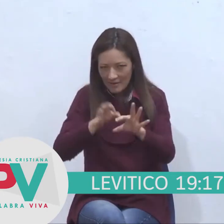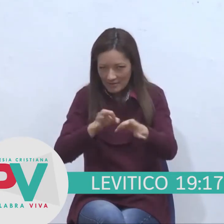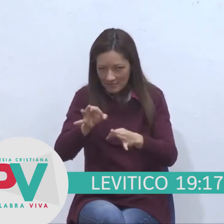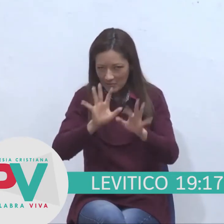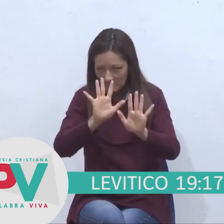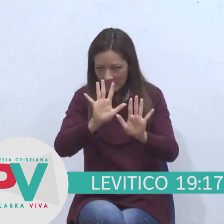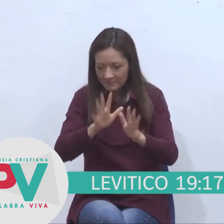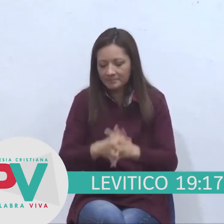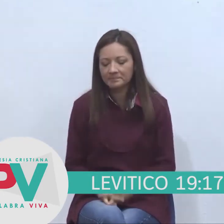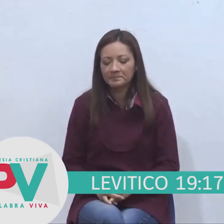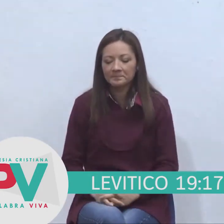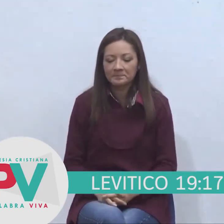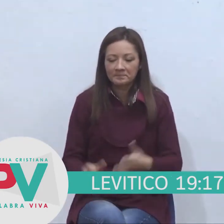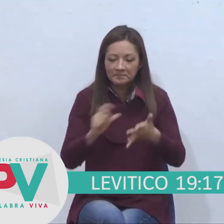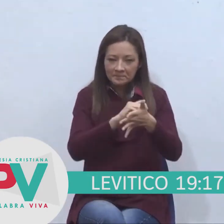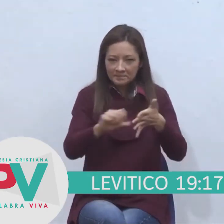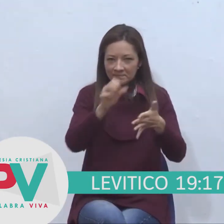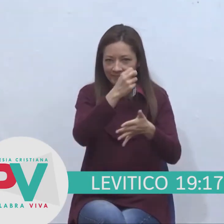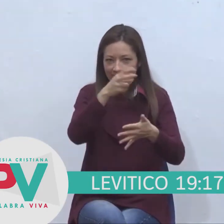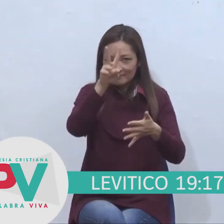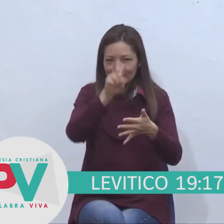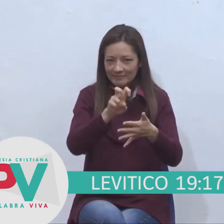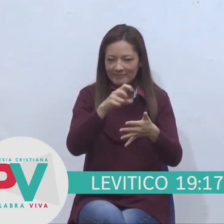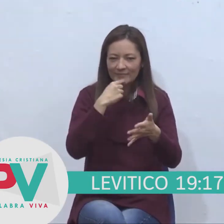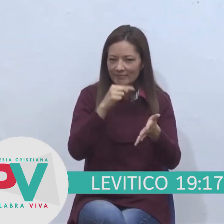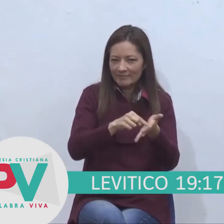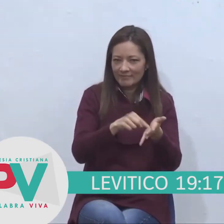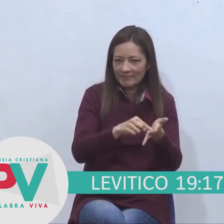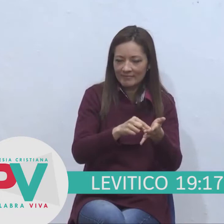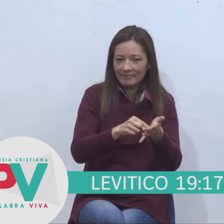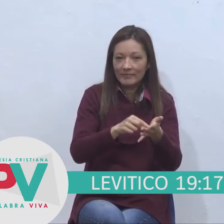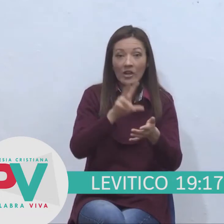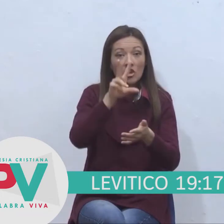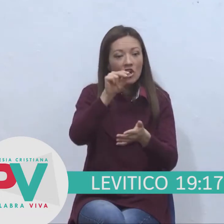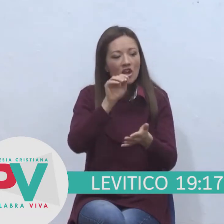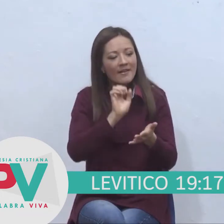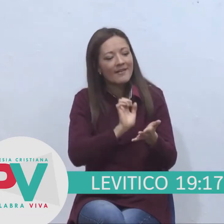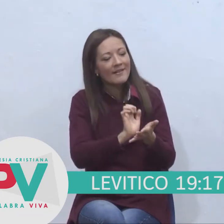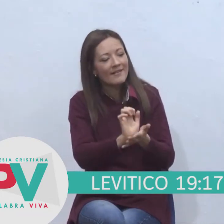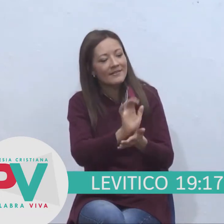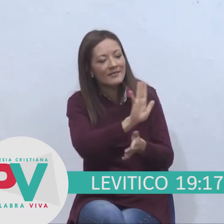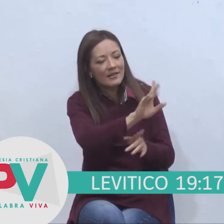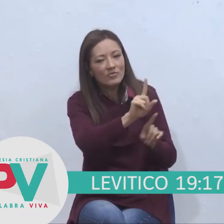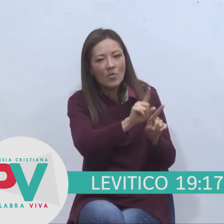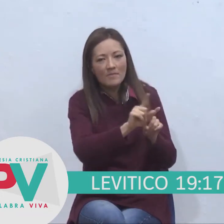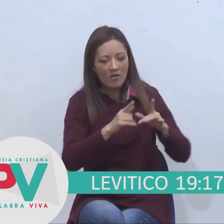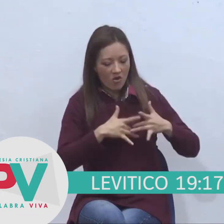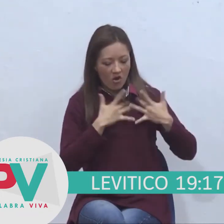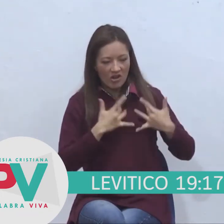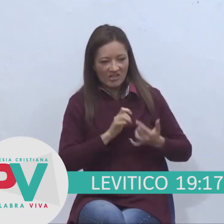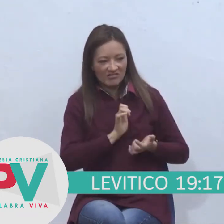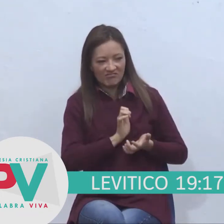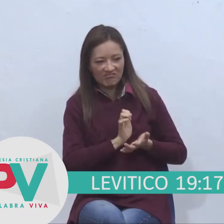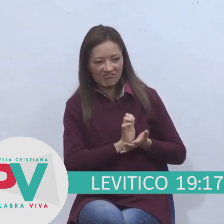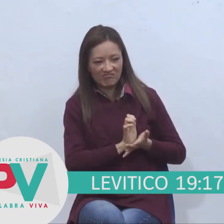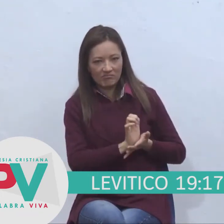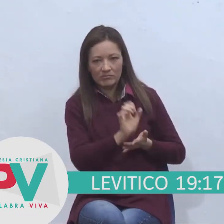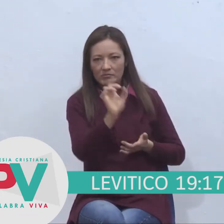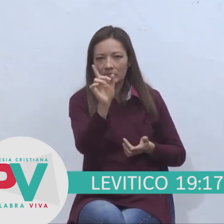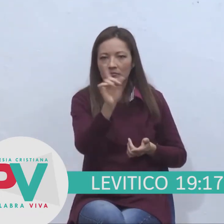adelante. Dice el versículo 17. No aborrecerás a tu hermano en tu corazón.